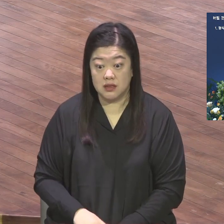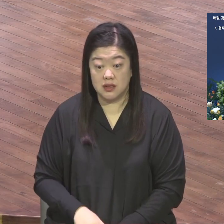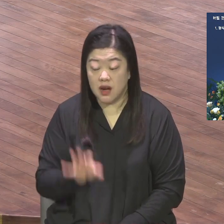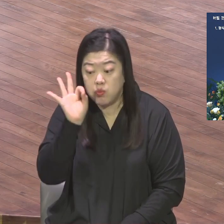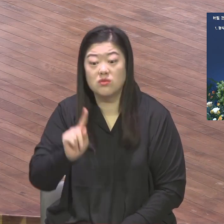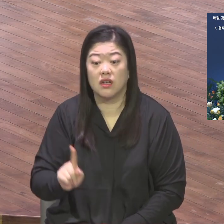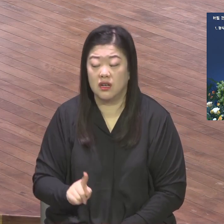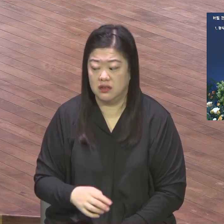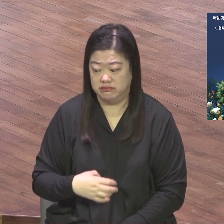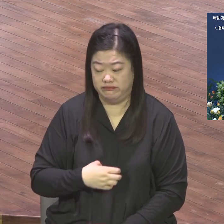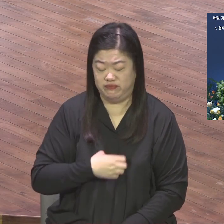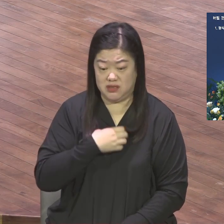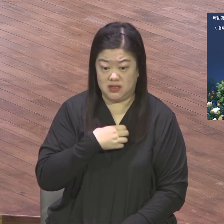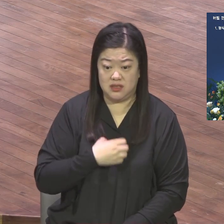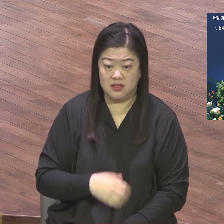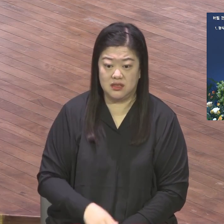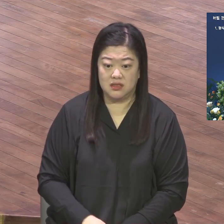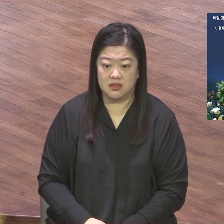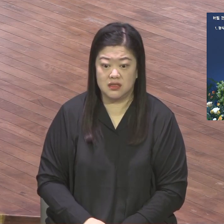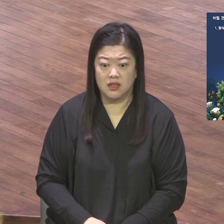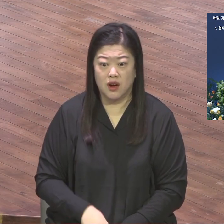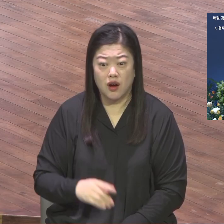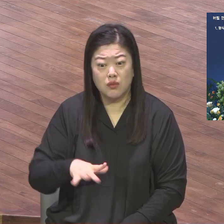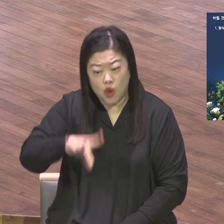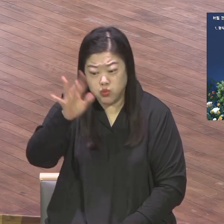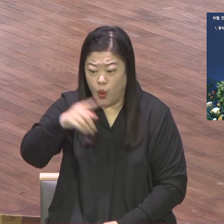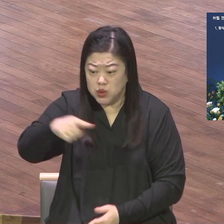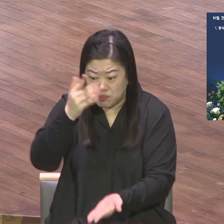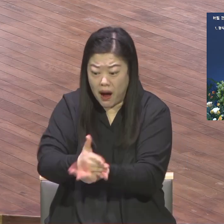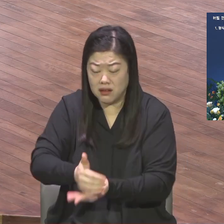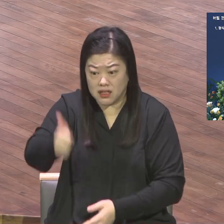있어. 오질 말든지 차라리.